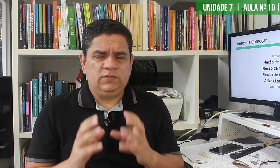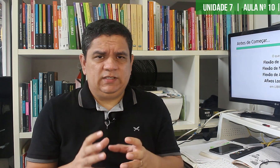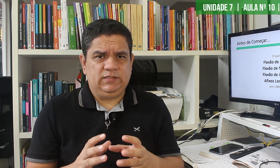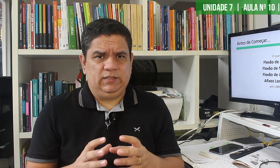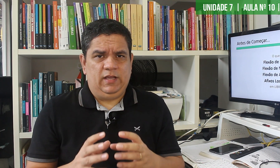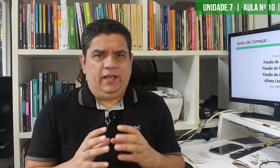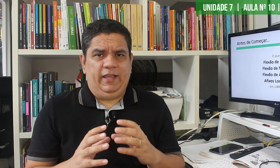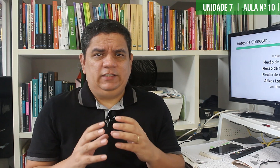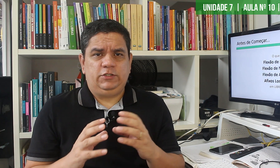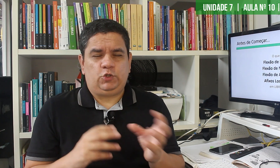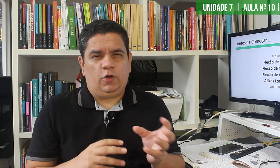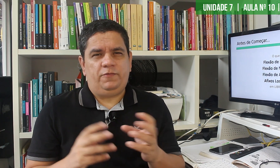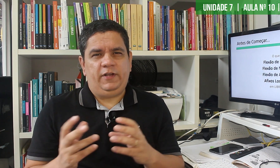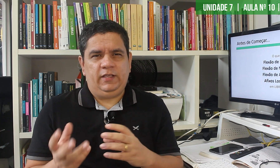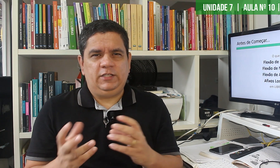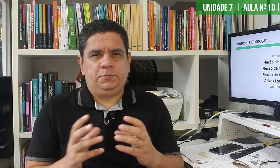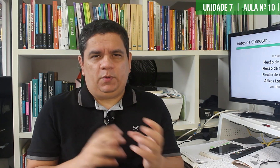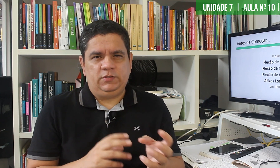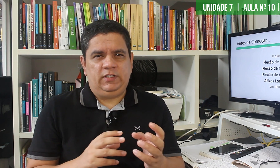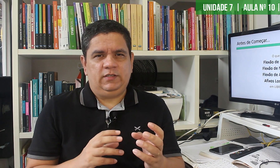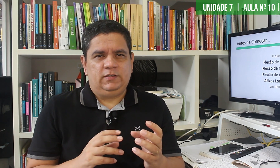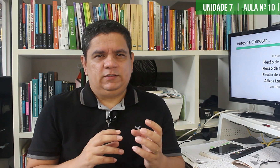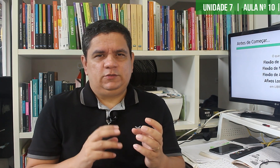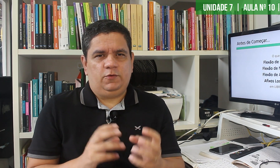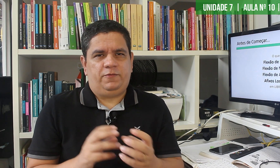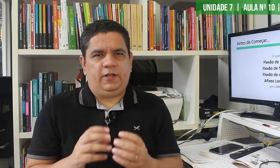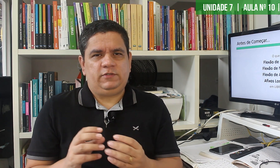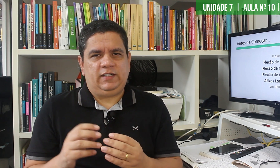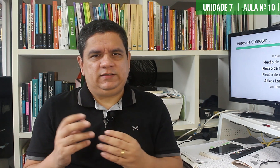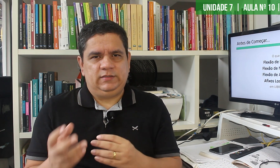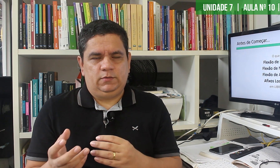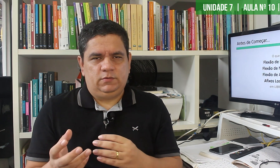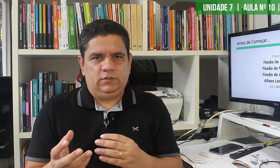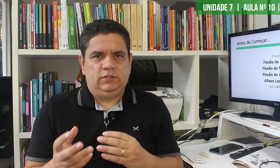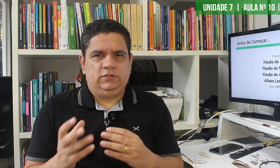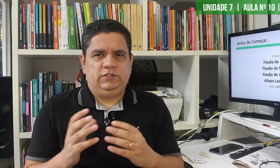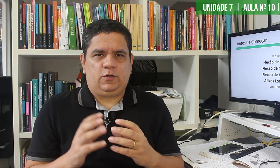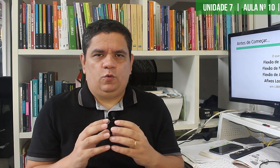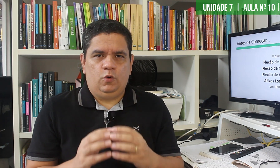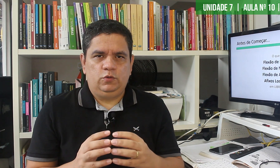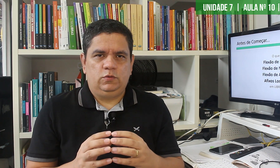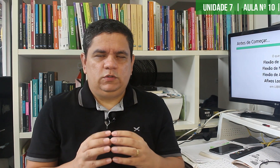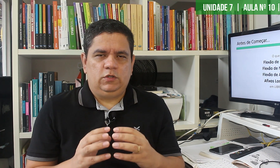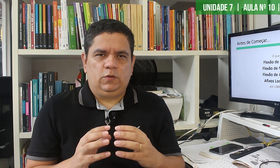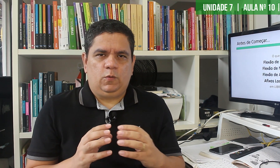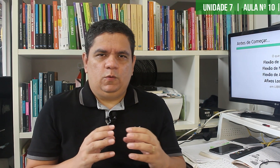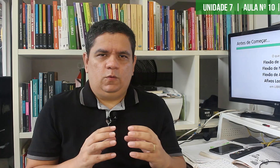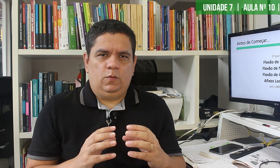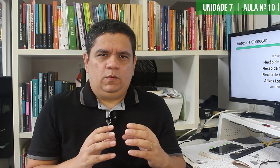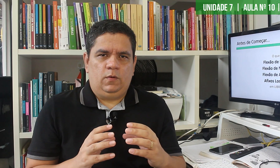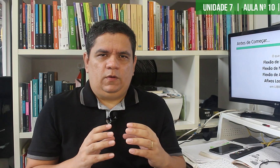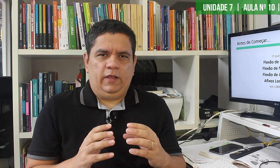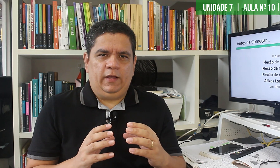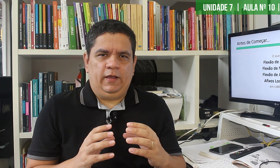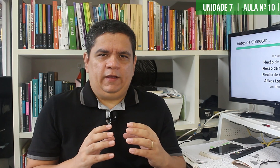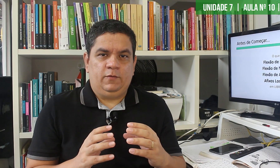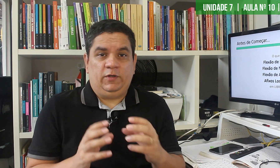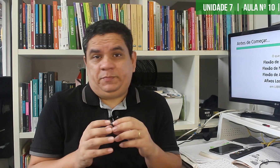seja, eles podem sofrer alteração de acordo com o